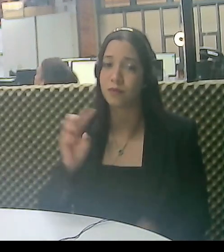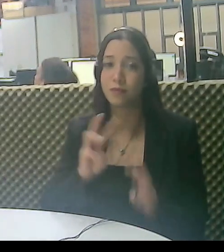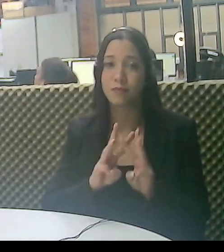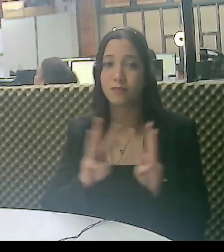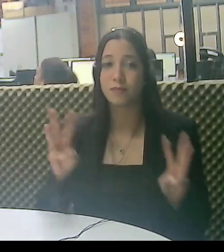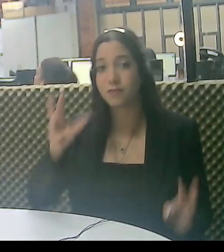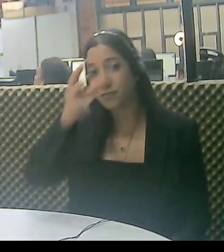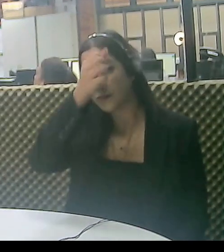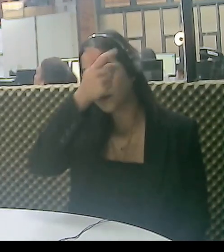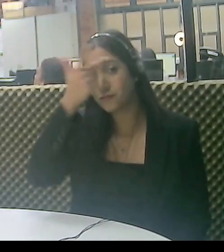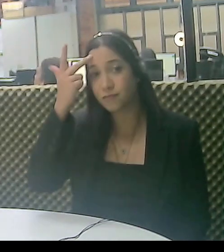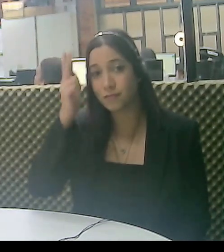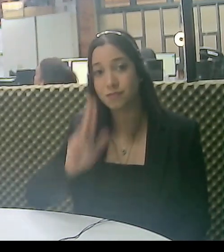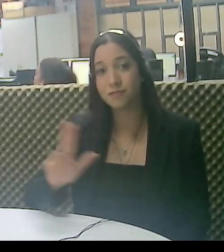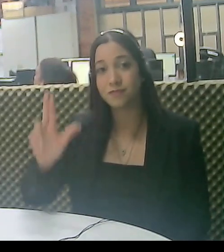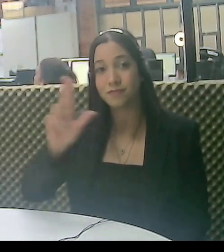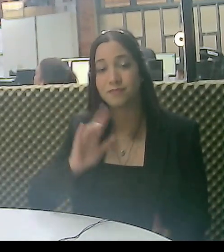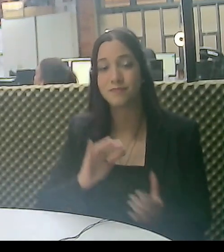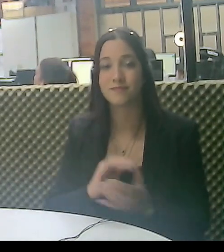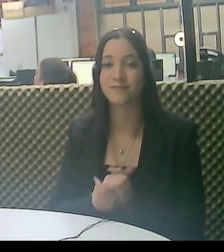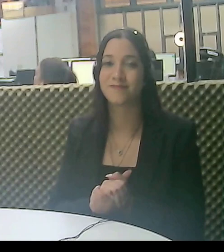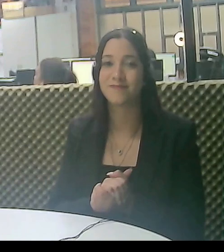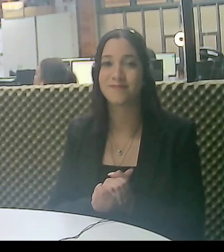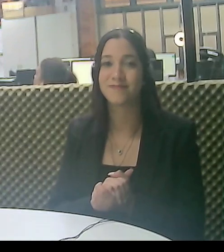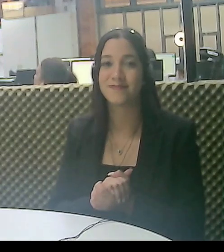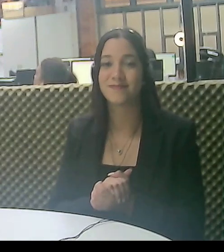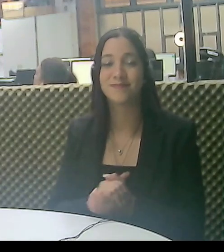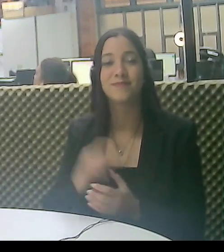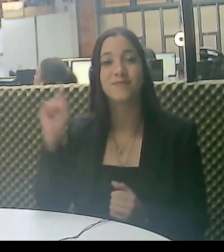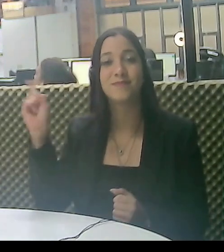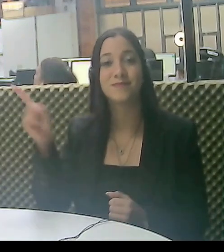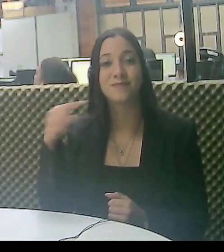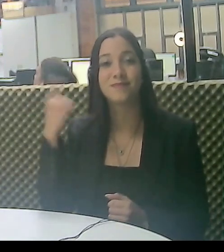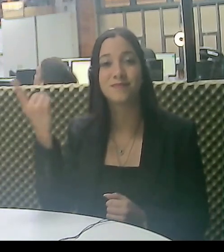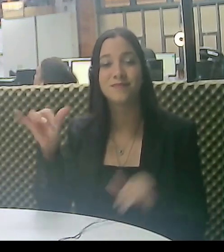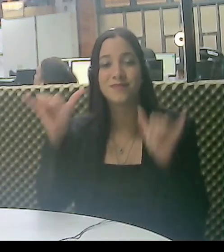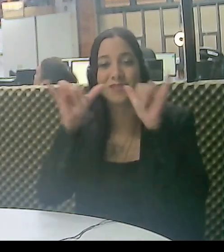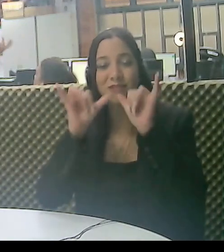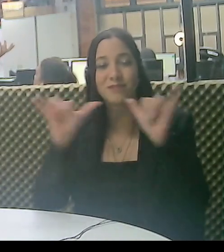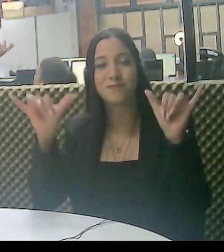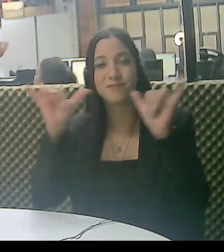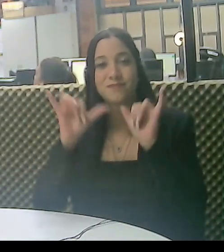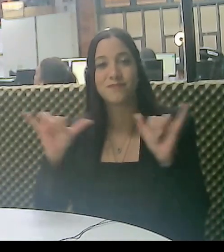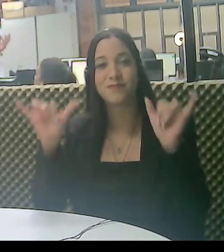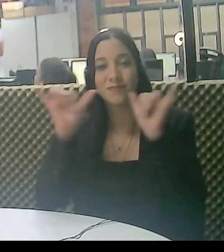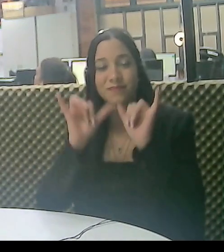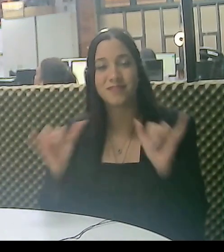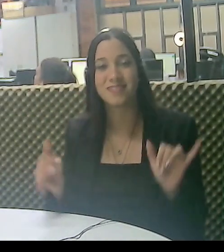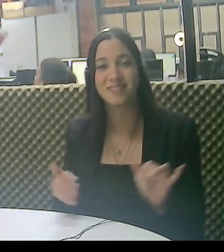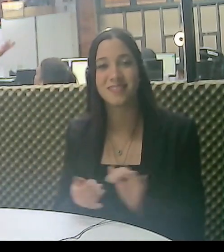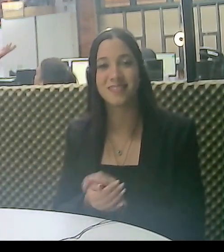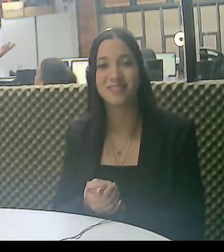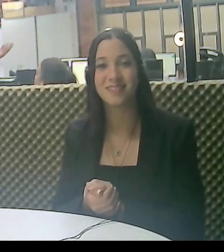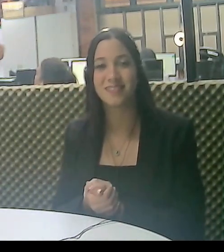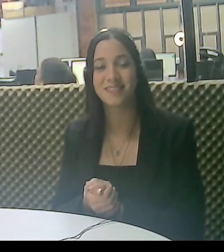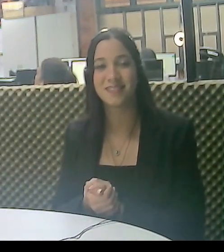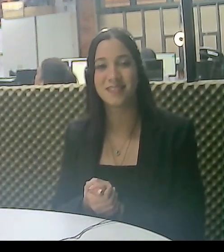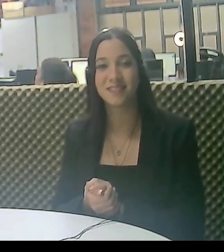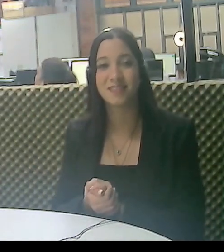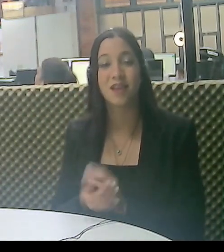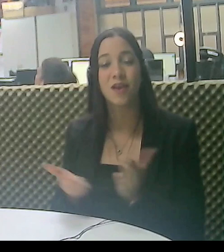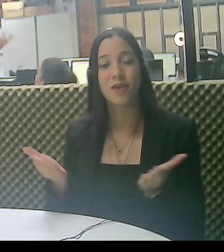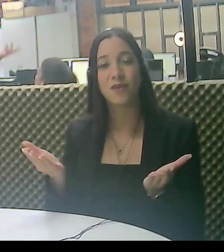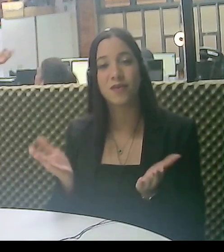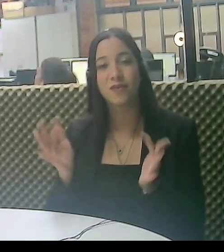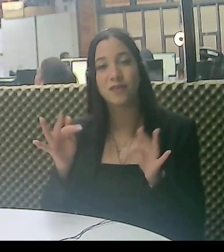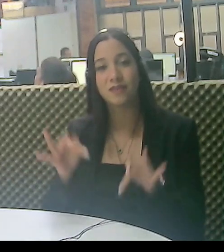da Prefeitura de Uberlândia. Giro de notícias. E